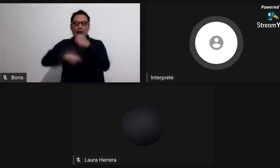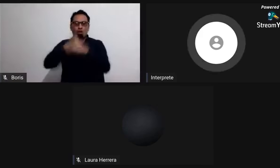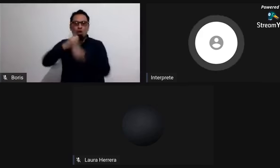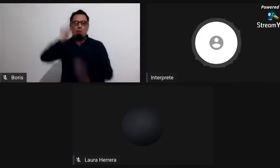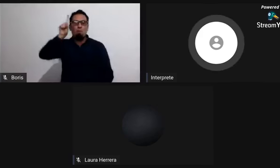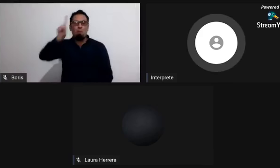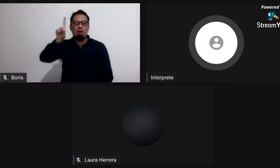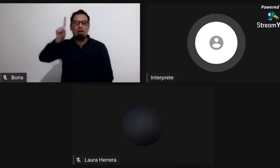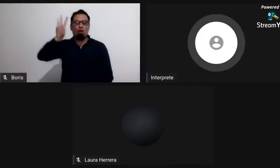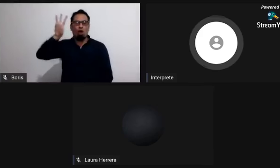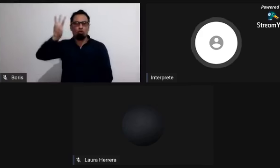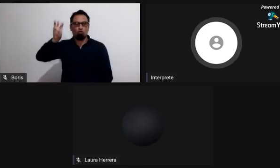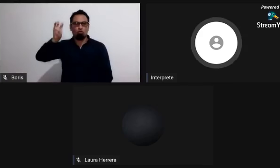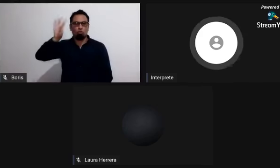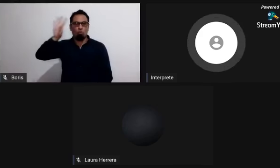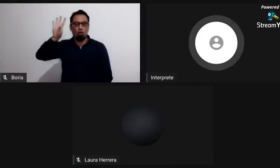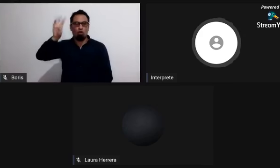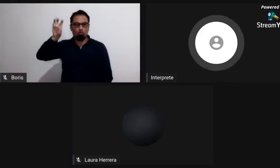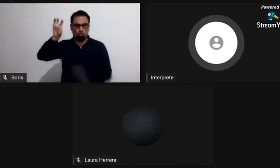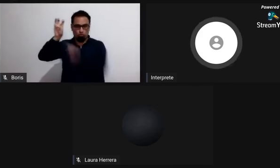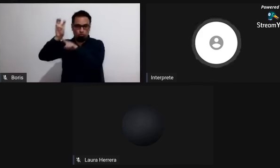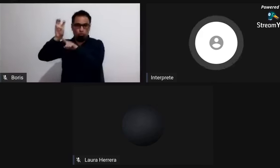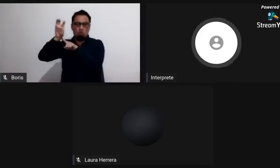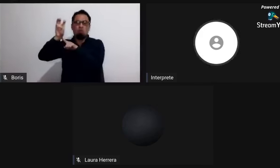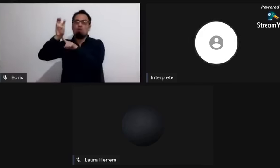Digamos que se tuvo como modelo esa revolución,